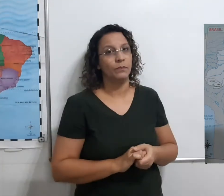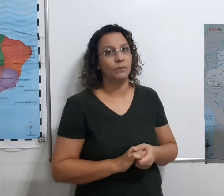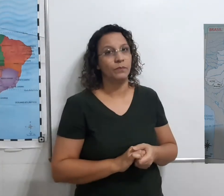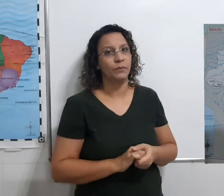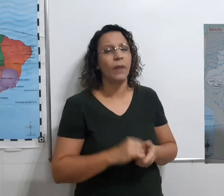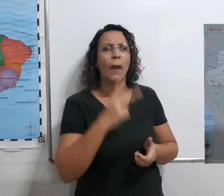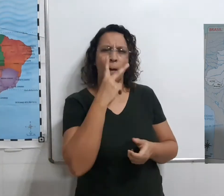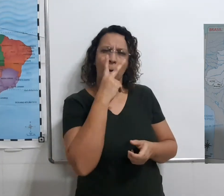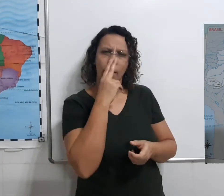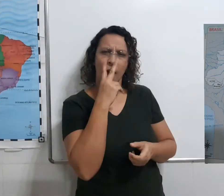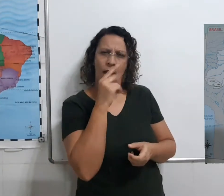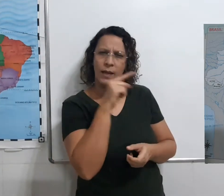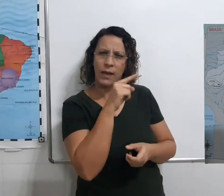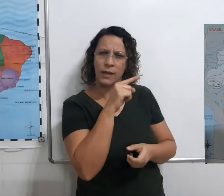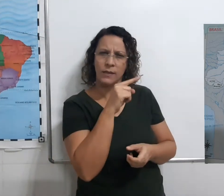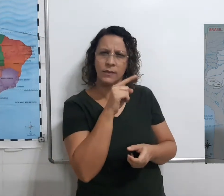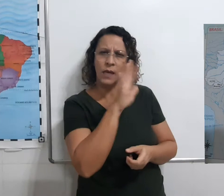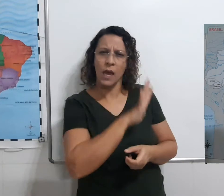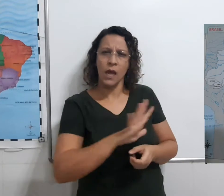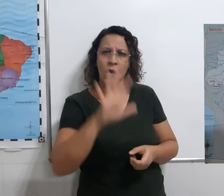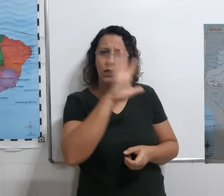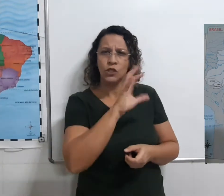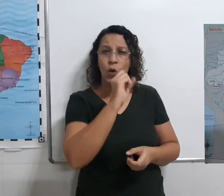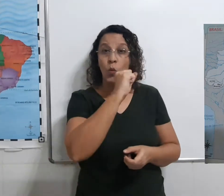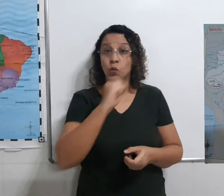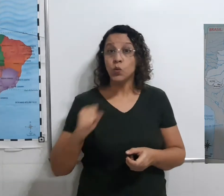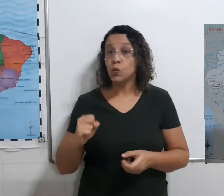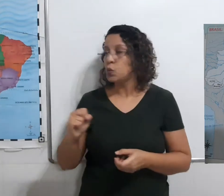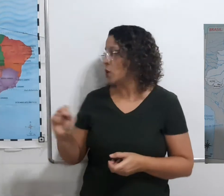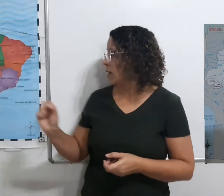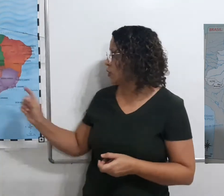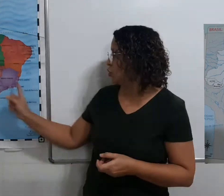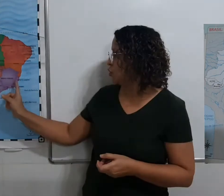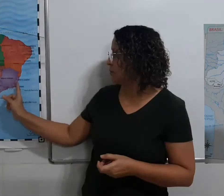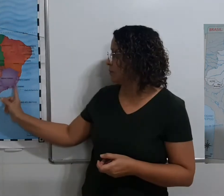Parece ser a região sudeste.